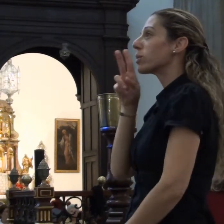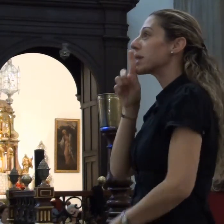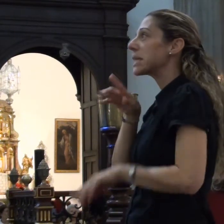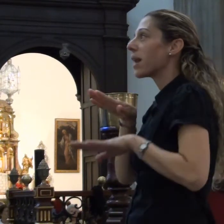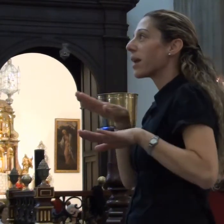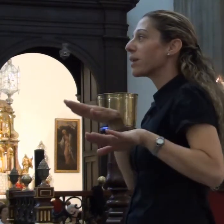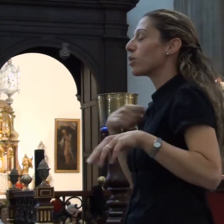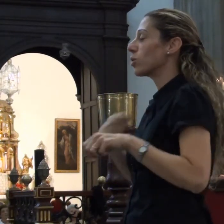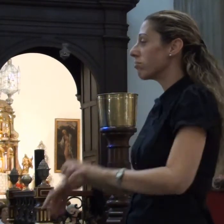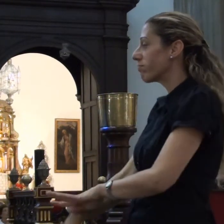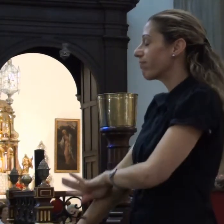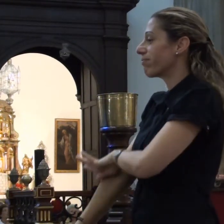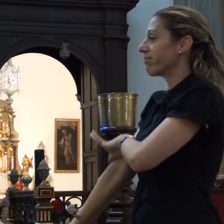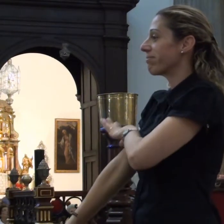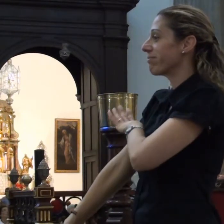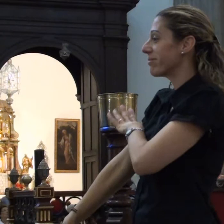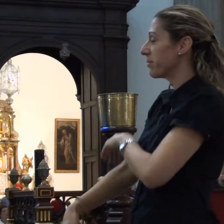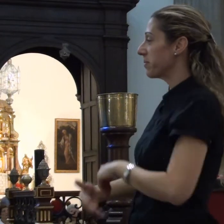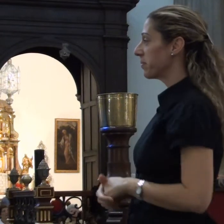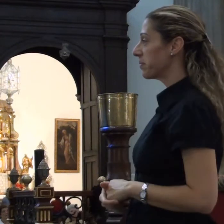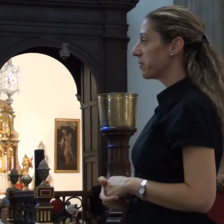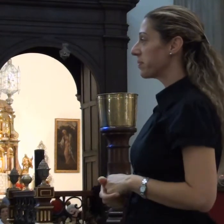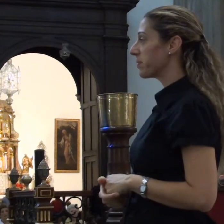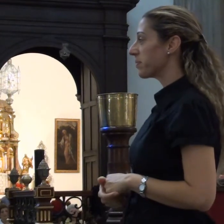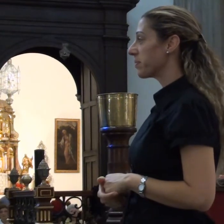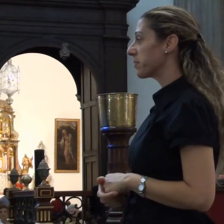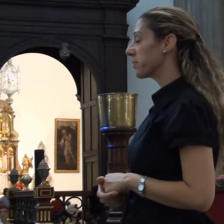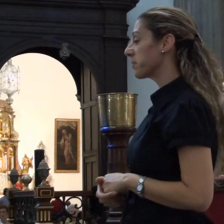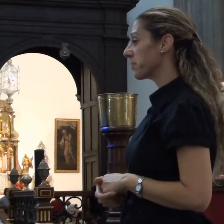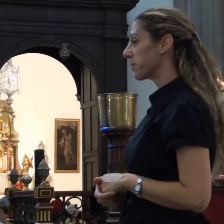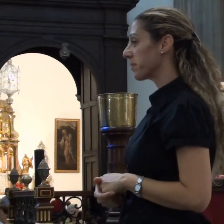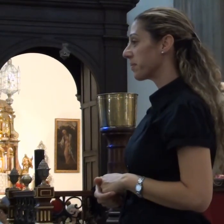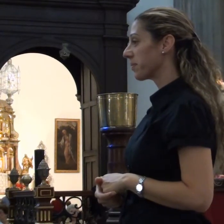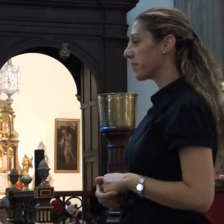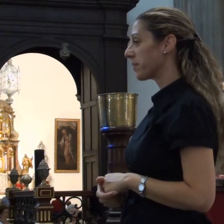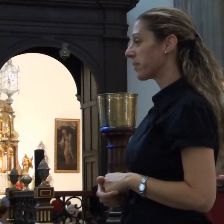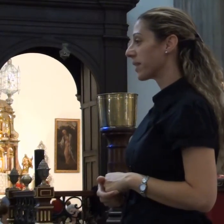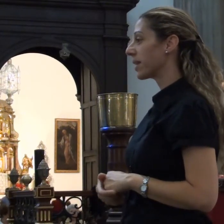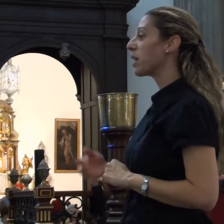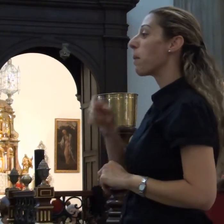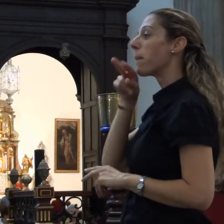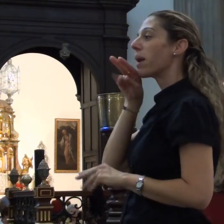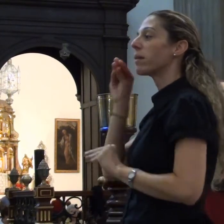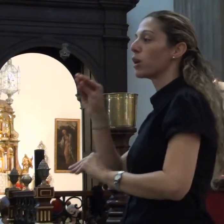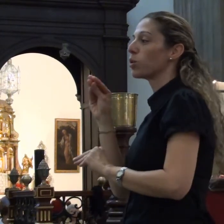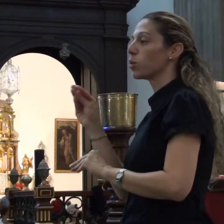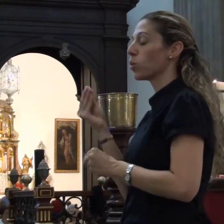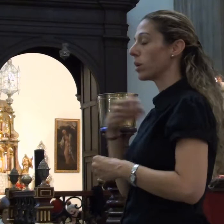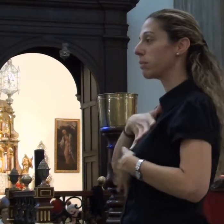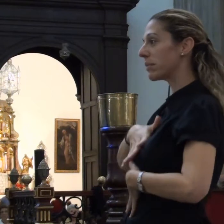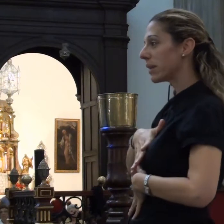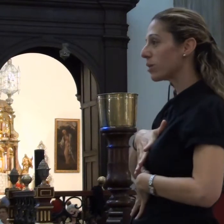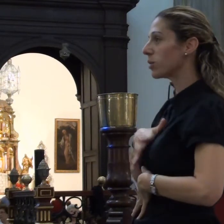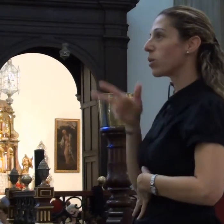silencio la palabra que ha habido mi silencio interior